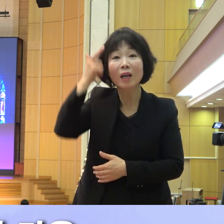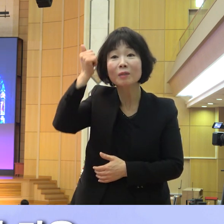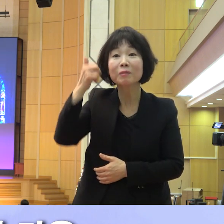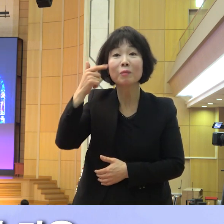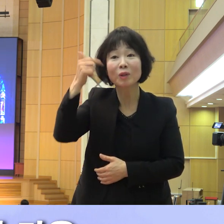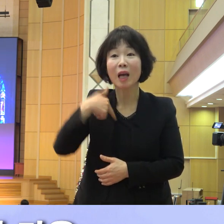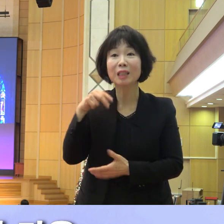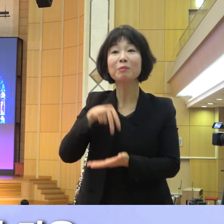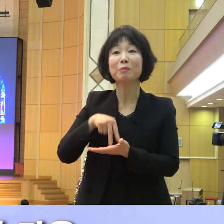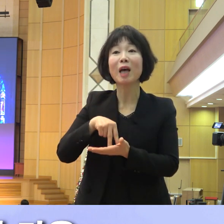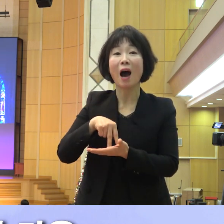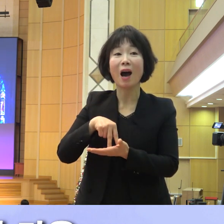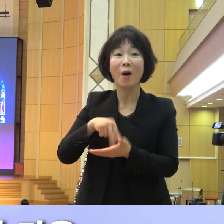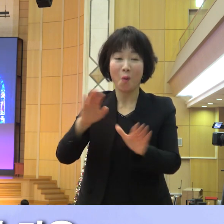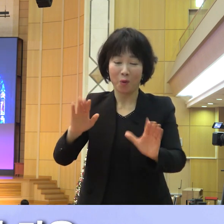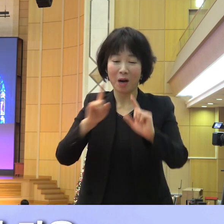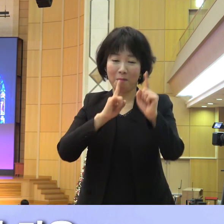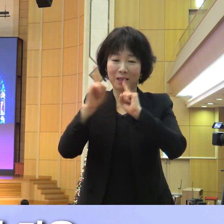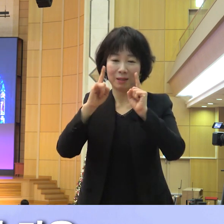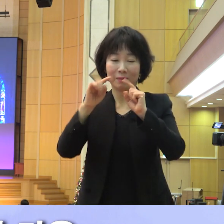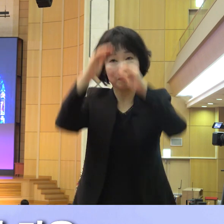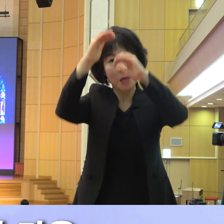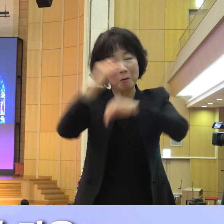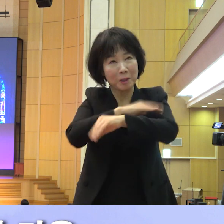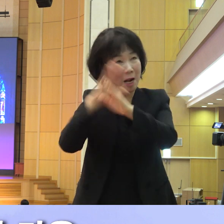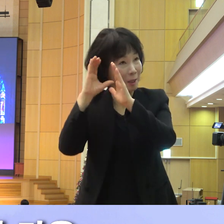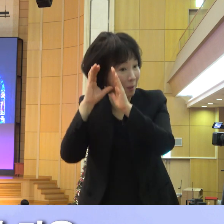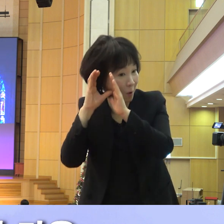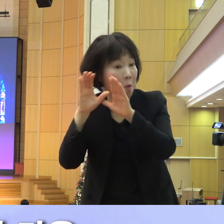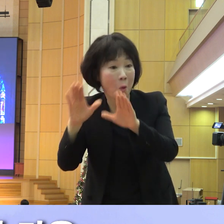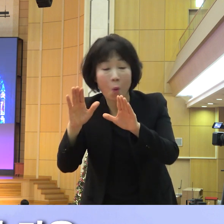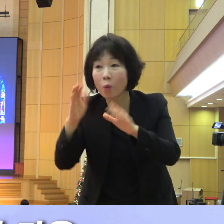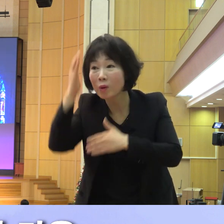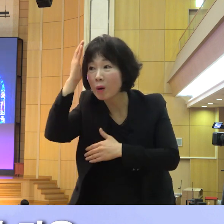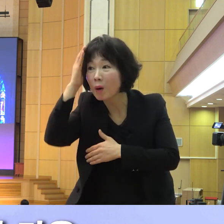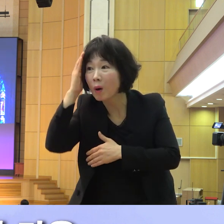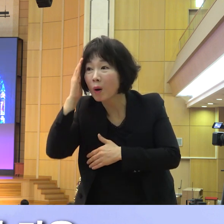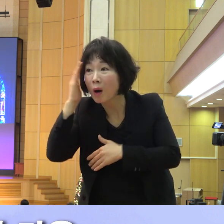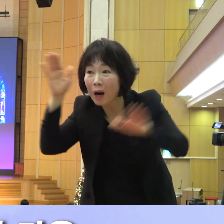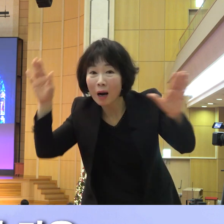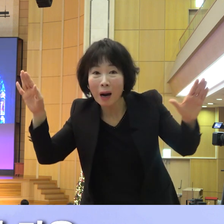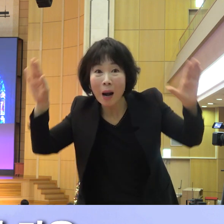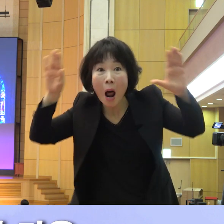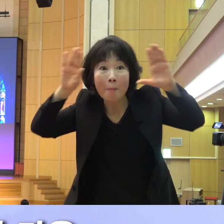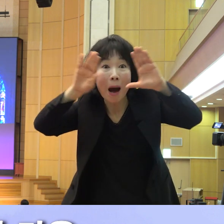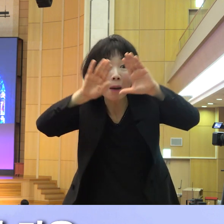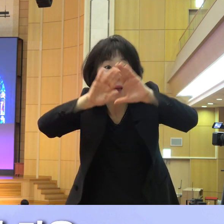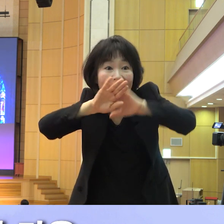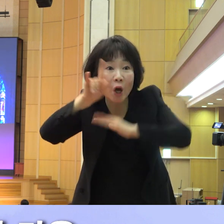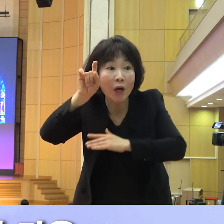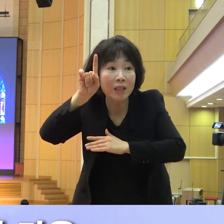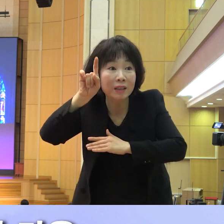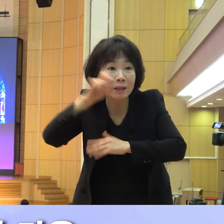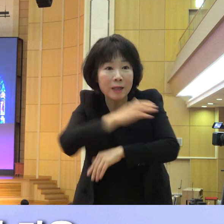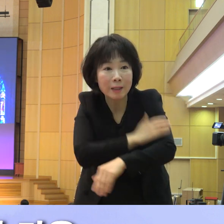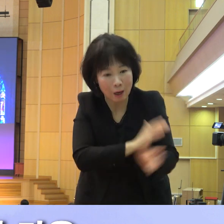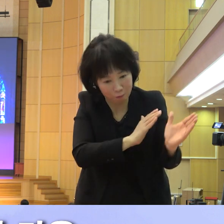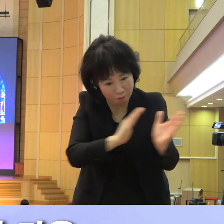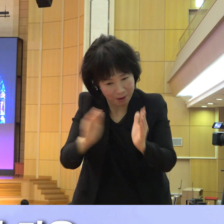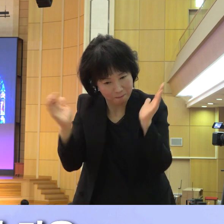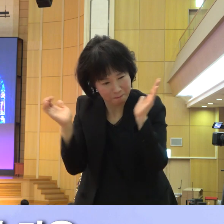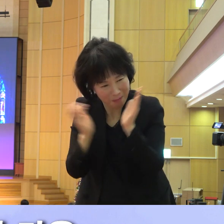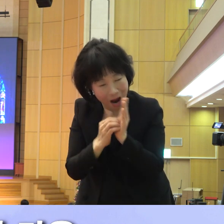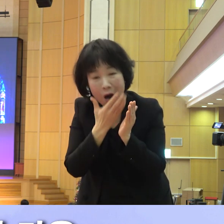입장에서 오늘 말씀 들으시고 한 사람도 빠지지 다 잘 준비해서 축복기도